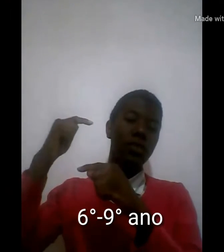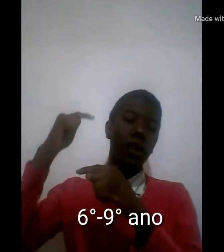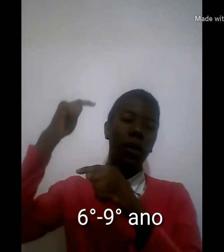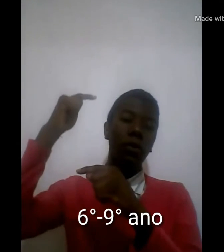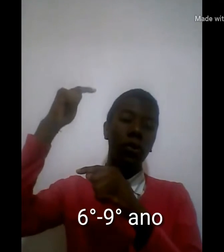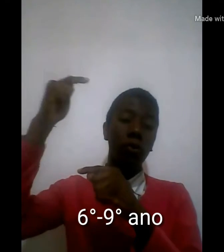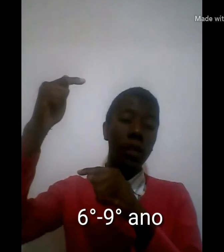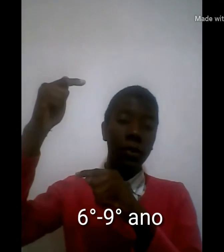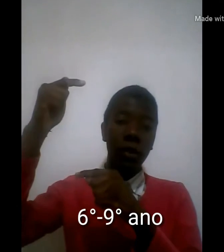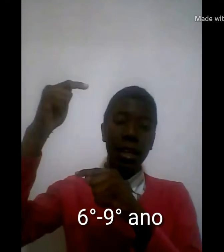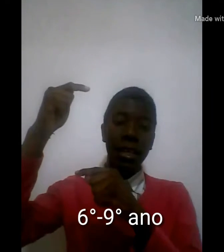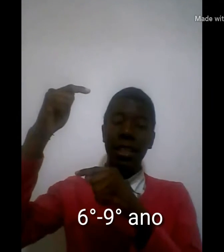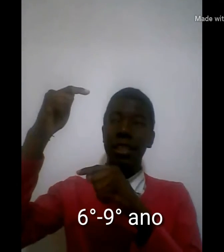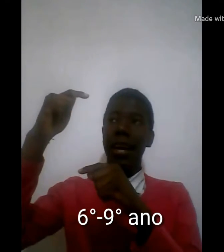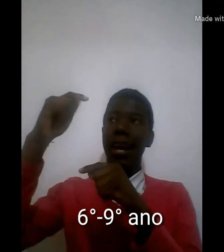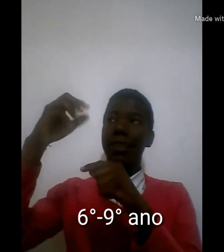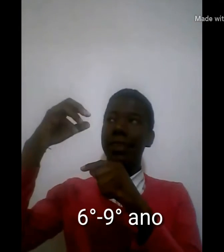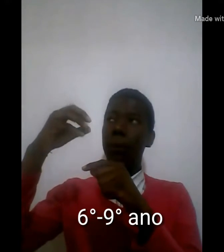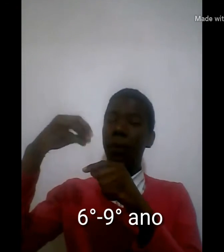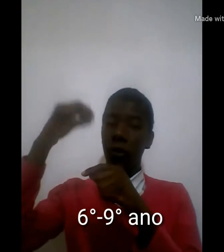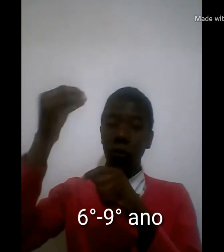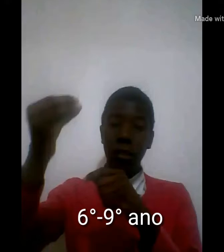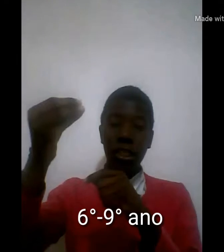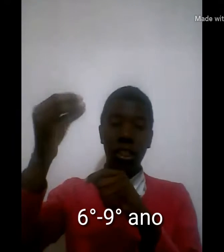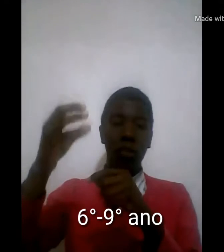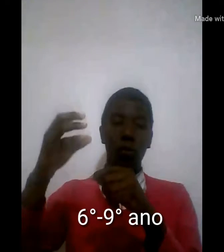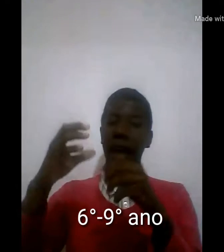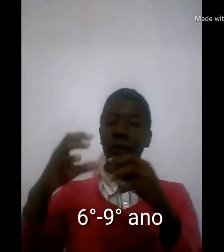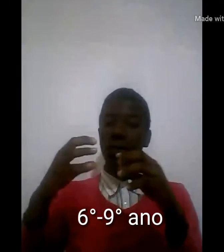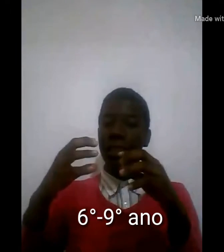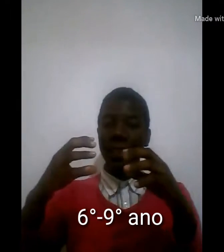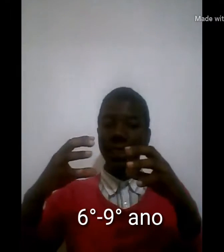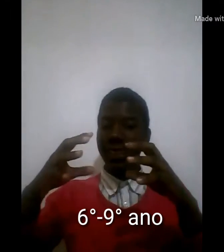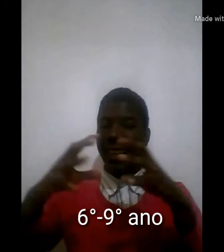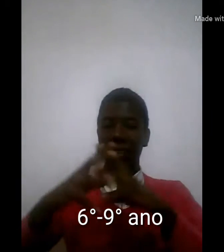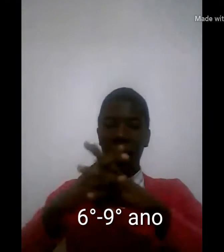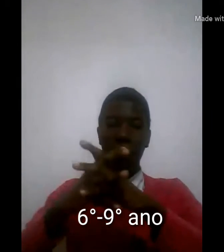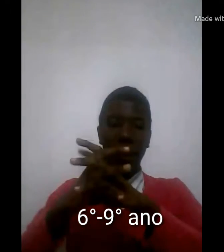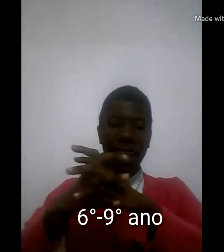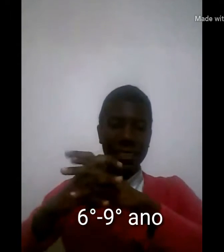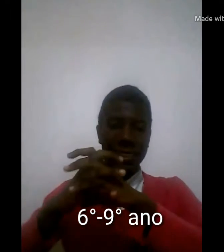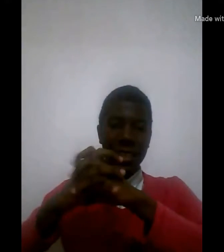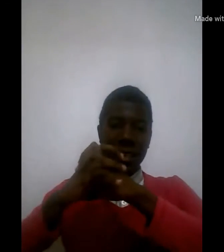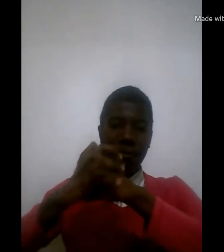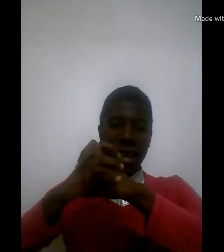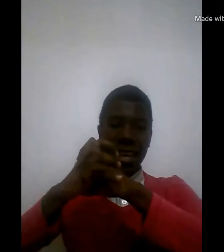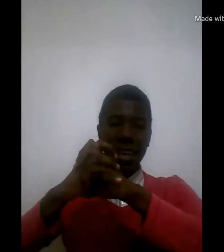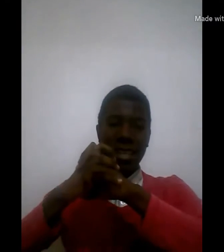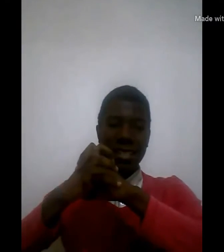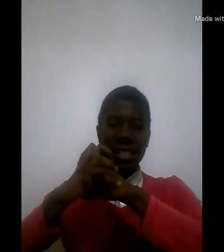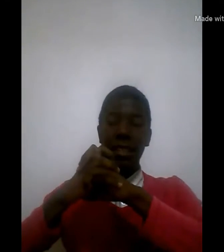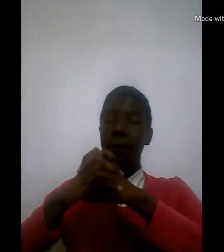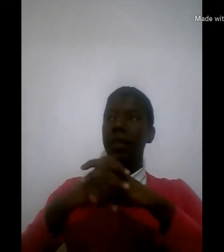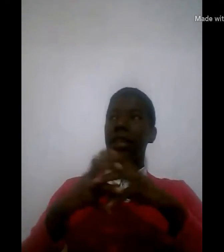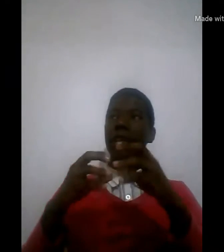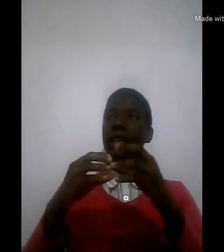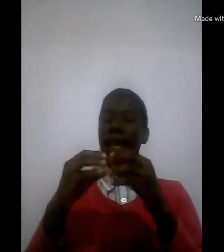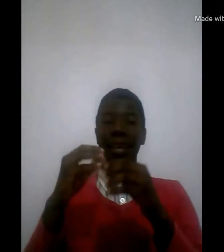sexto ao nono ano, que já é a etapa concluinte, o aluno ele já tem que estar com a base bem enriquecida. E o que, que